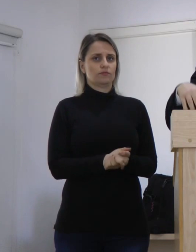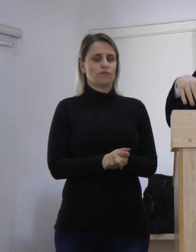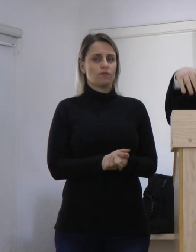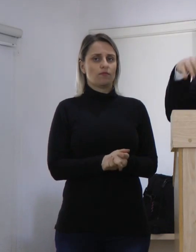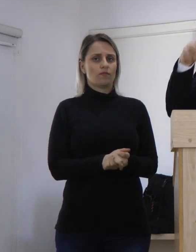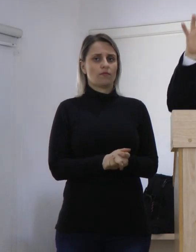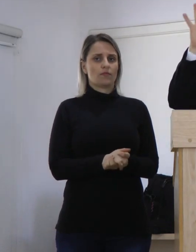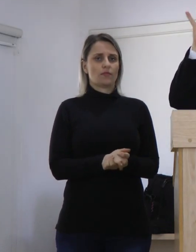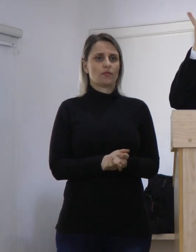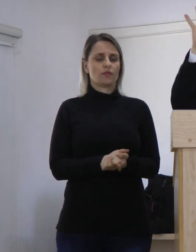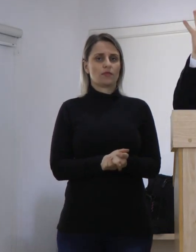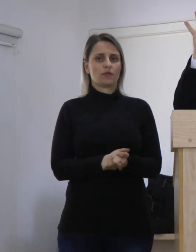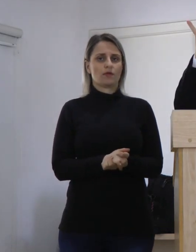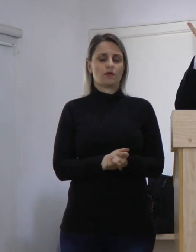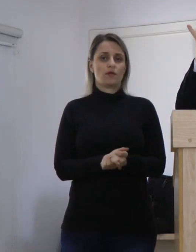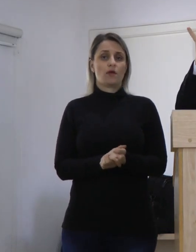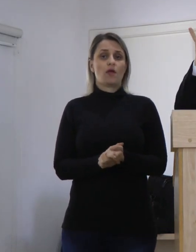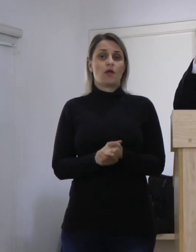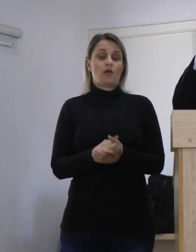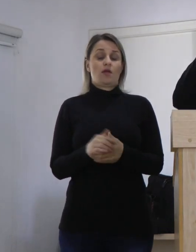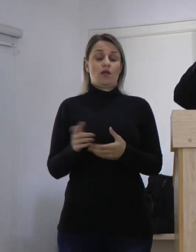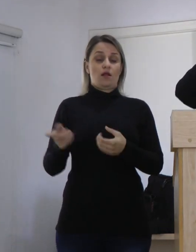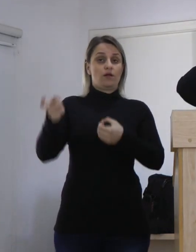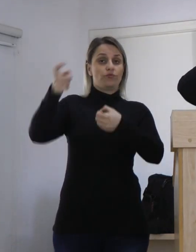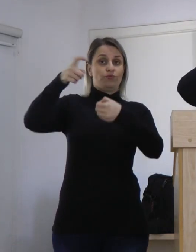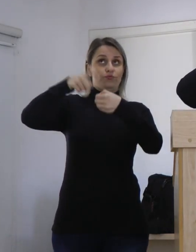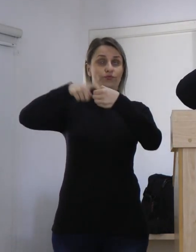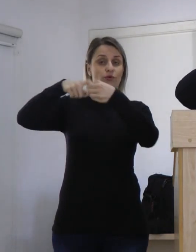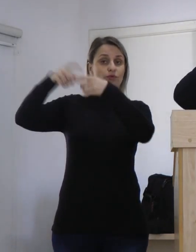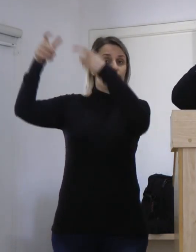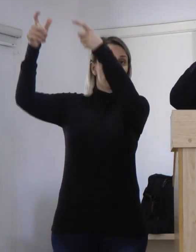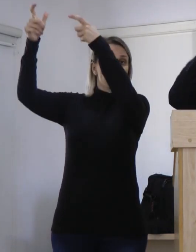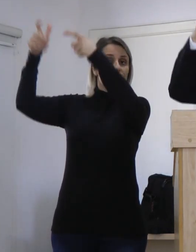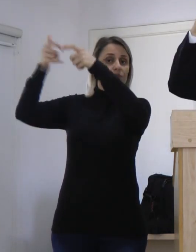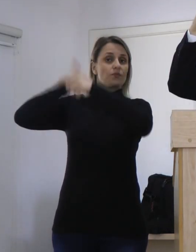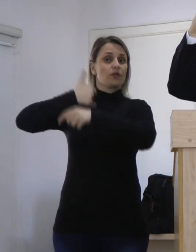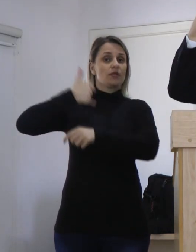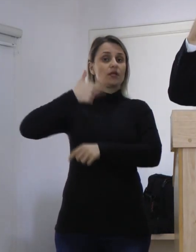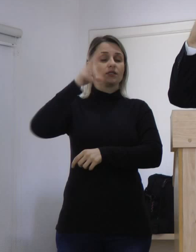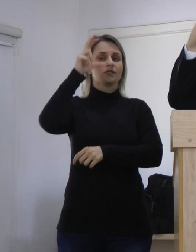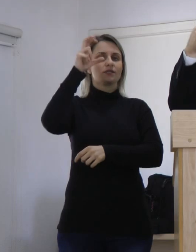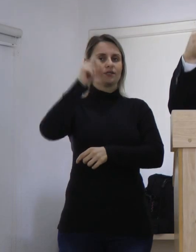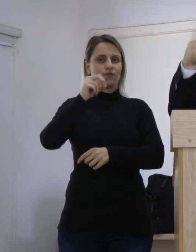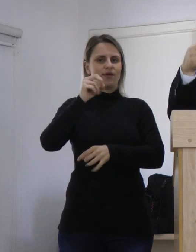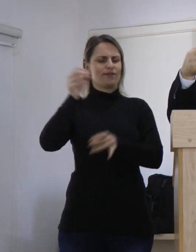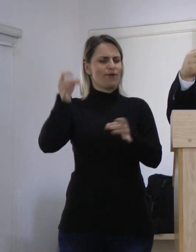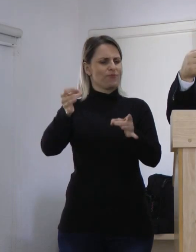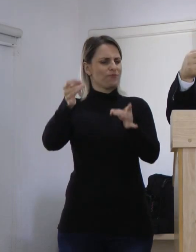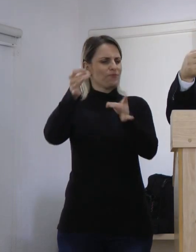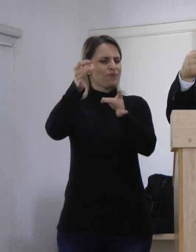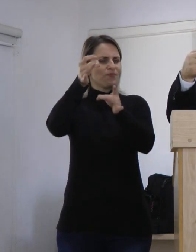Retorna ao mundo espiritual aos 50 anos de idade. Completou a sua expiação com louvor.